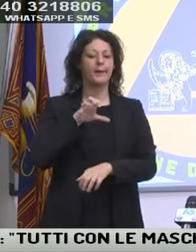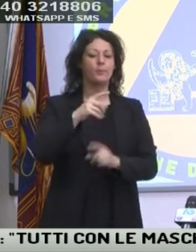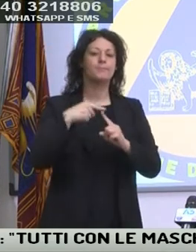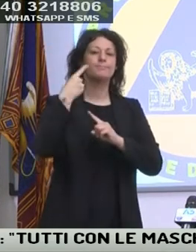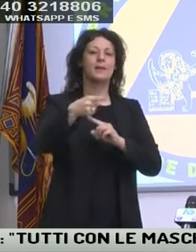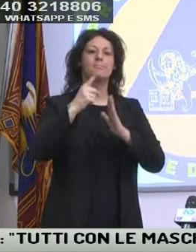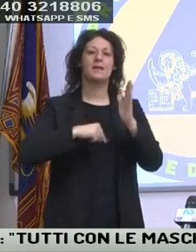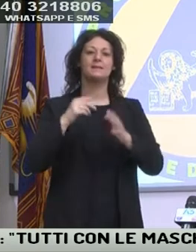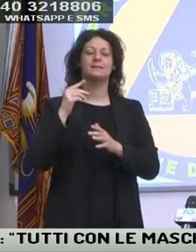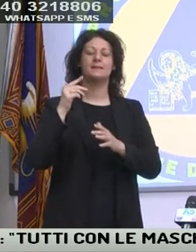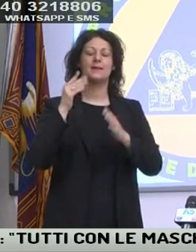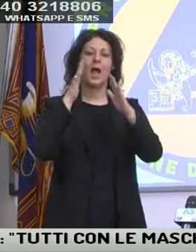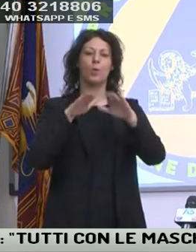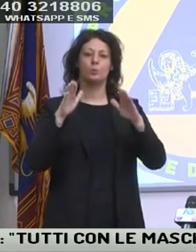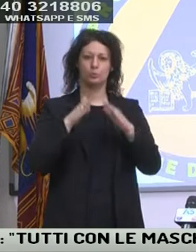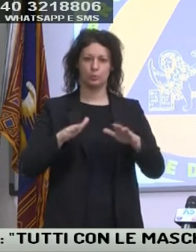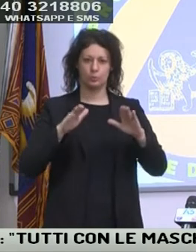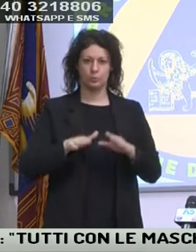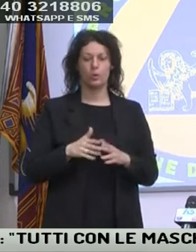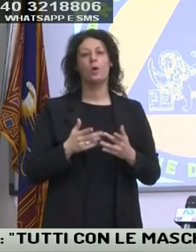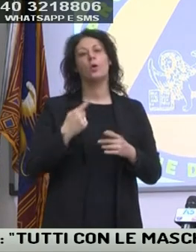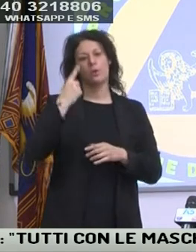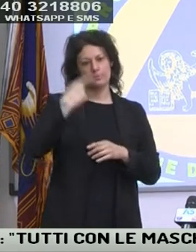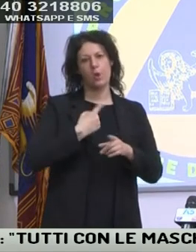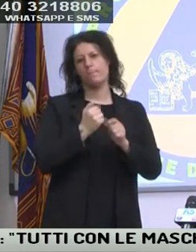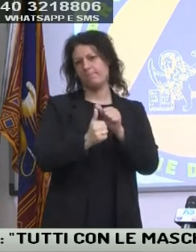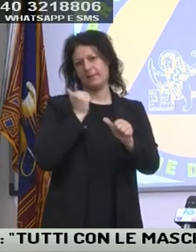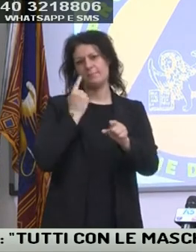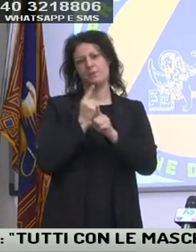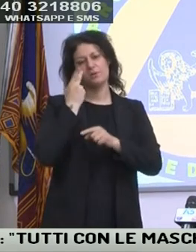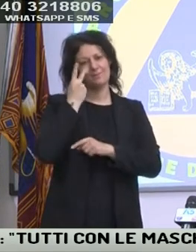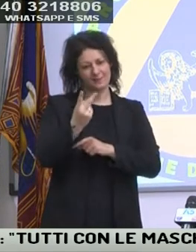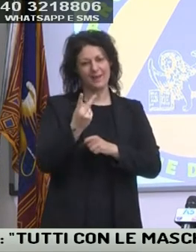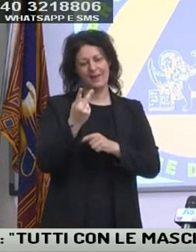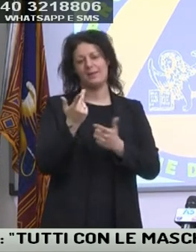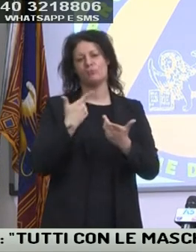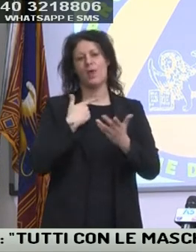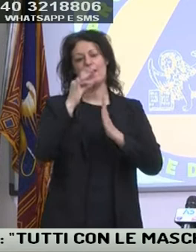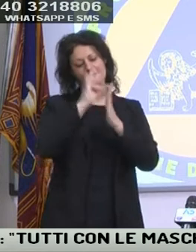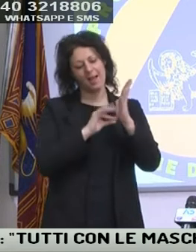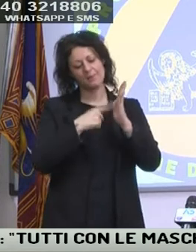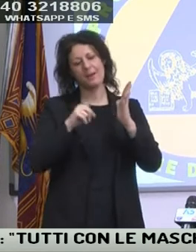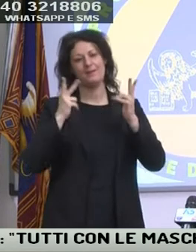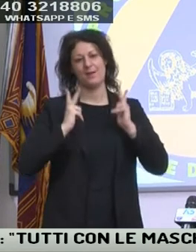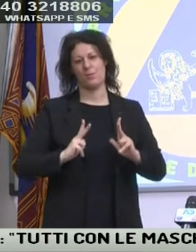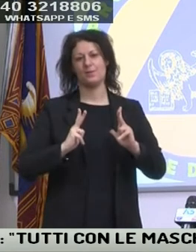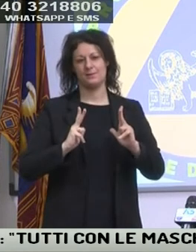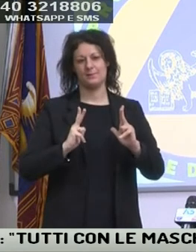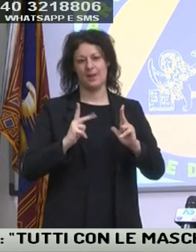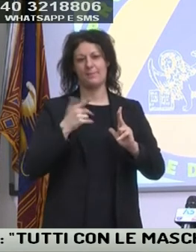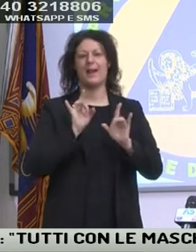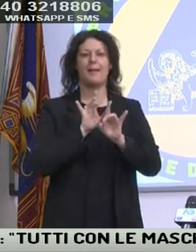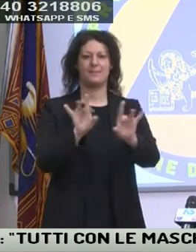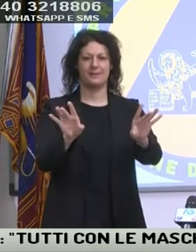molte regole e avere la tranquillità da un punto di vista epidemiologico che non si metta a repentaglio la vita e la salute dei cittadini.